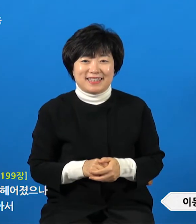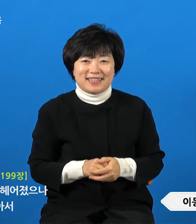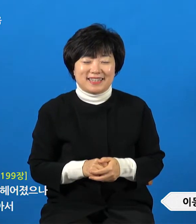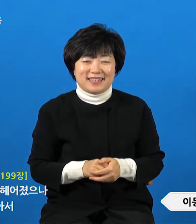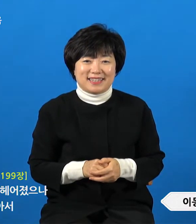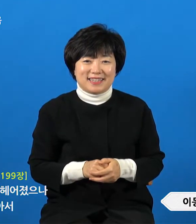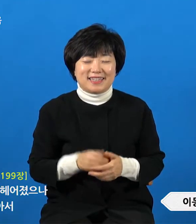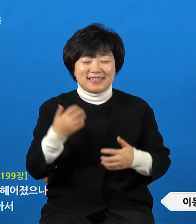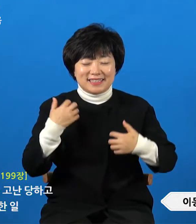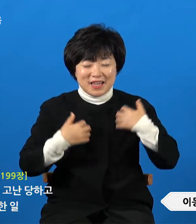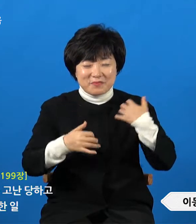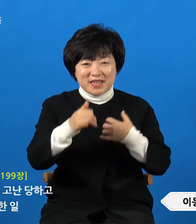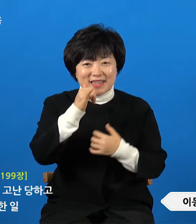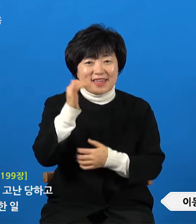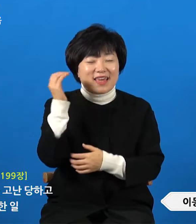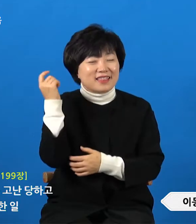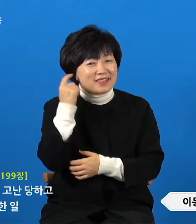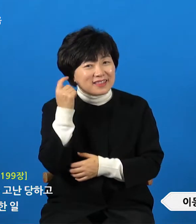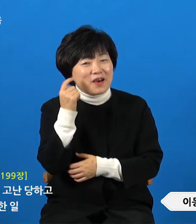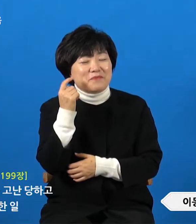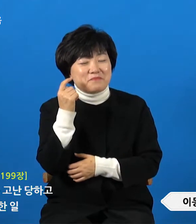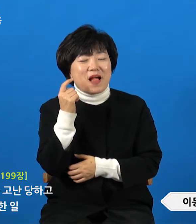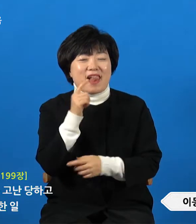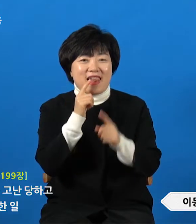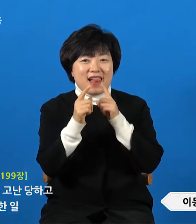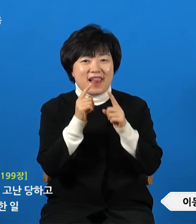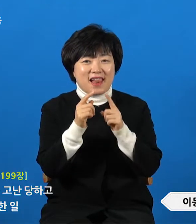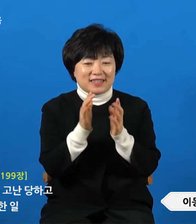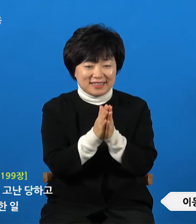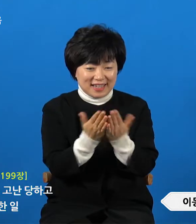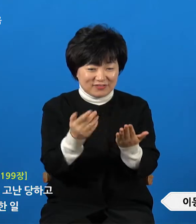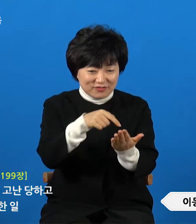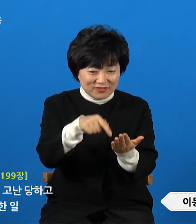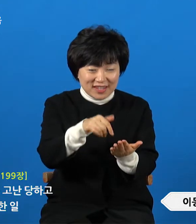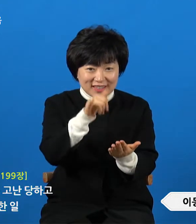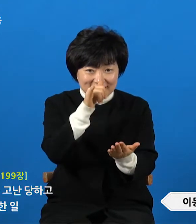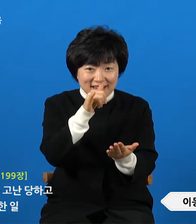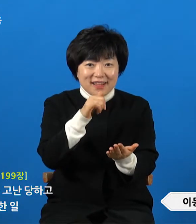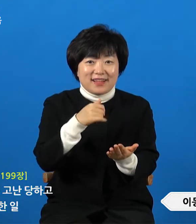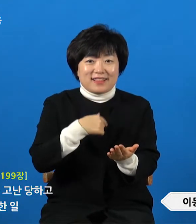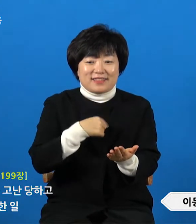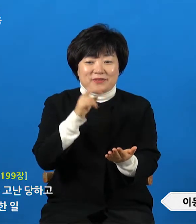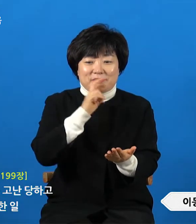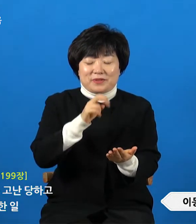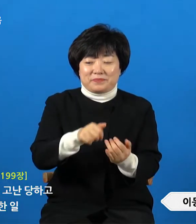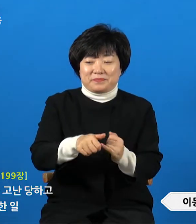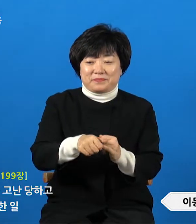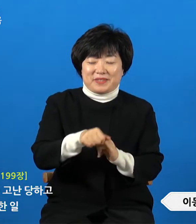재미있게 듣던 말, 이 책 중에 있으니 계속 부르면 내 실력이 다 탈렁하라니까.